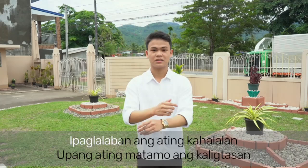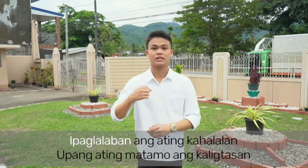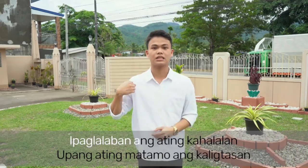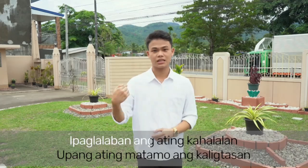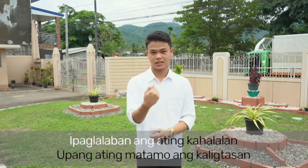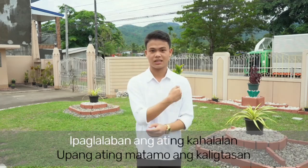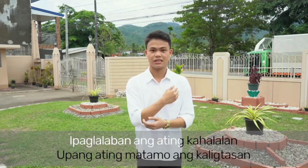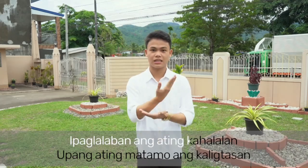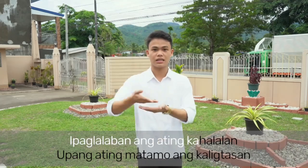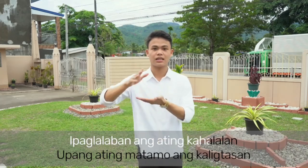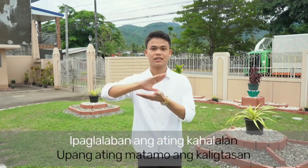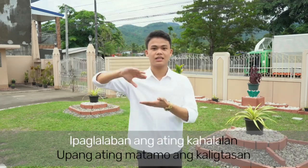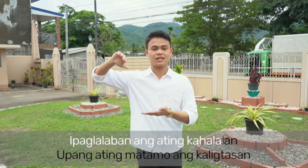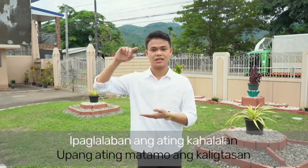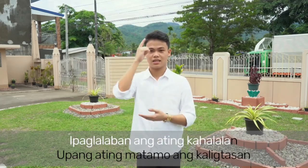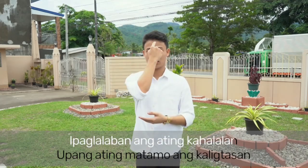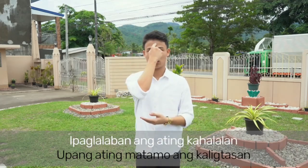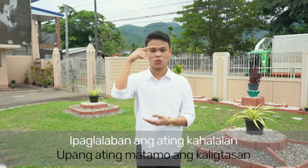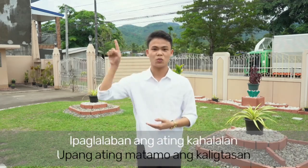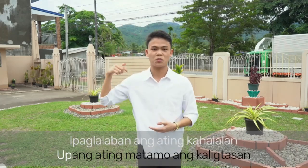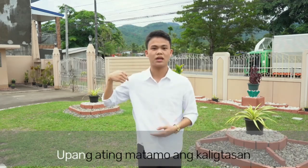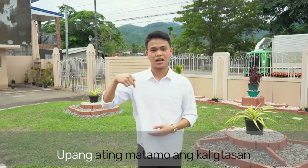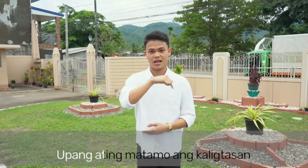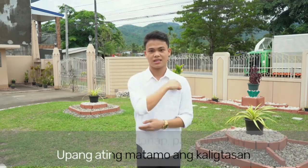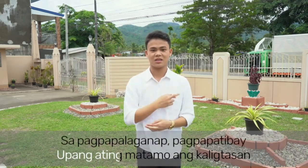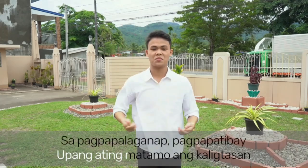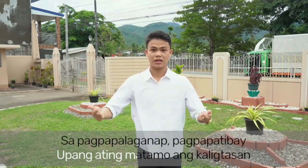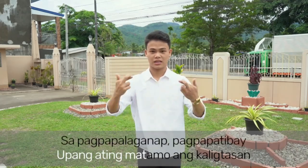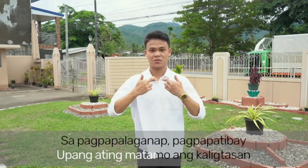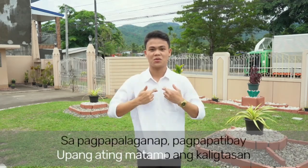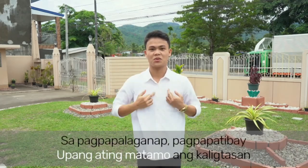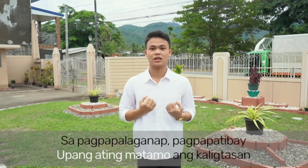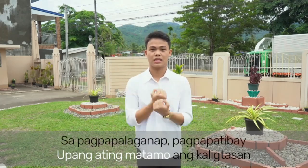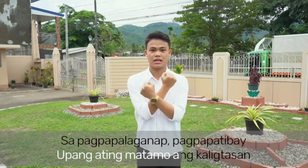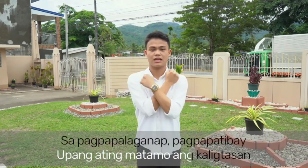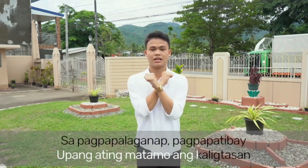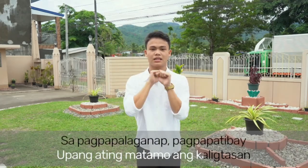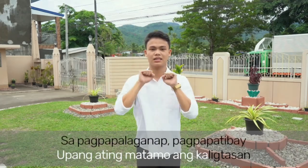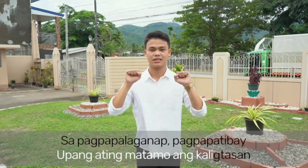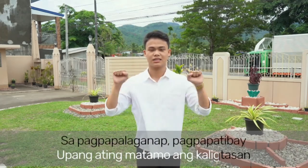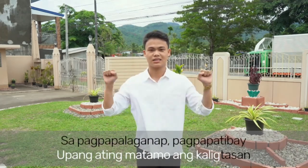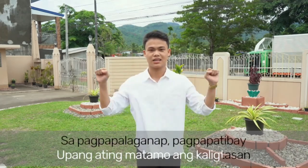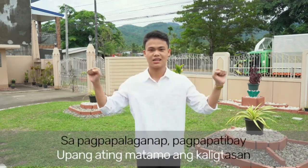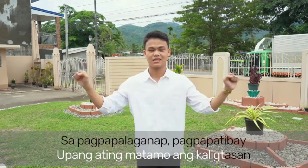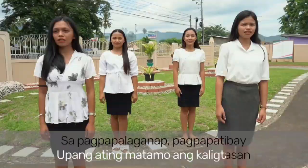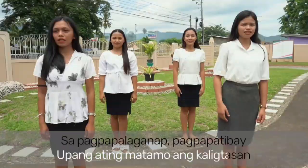Ipaglalaban ang ating kahalalan upang ating matamo ang kaligtasan.